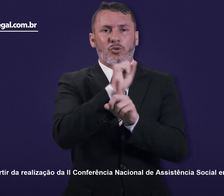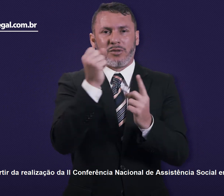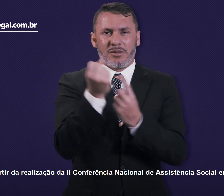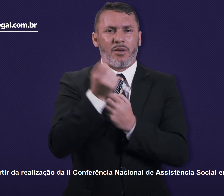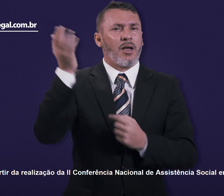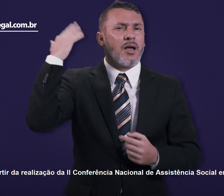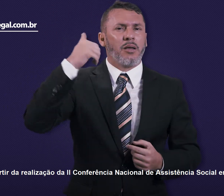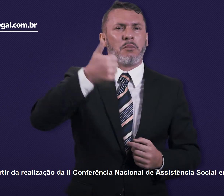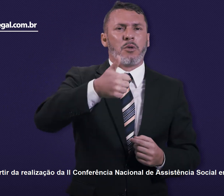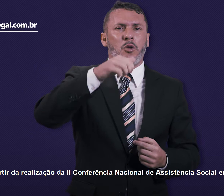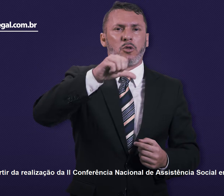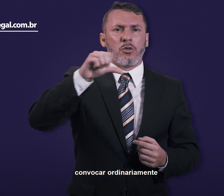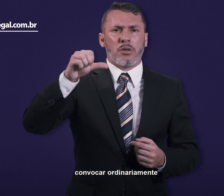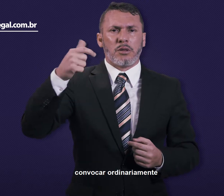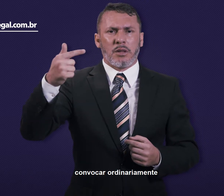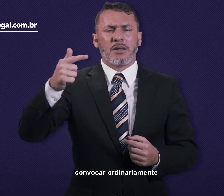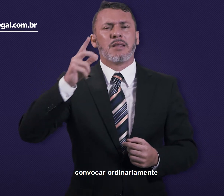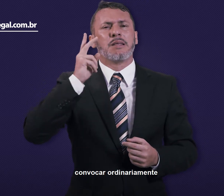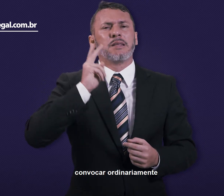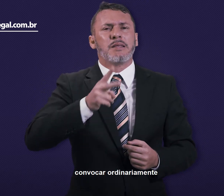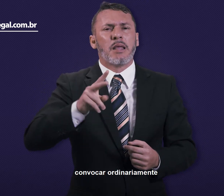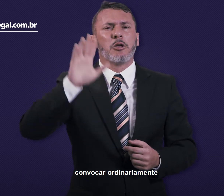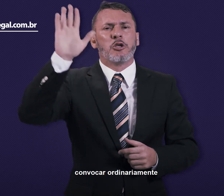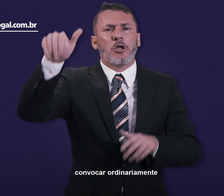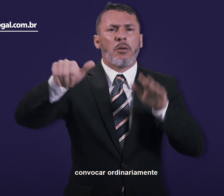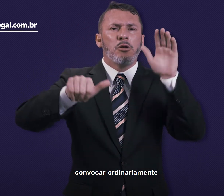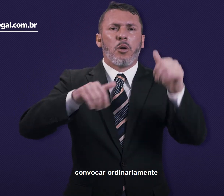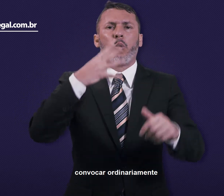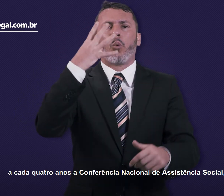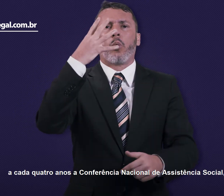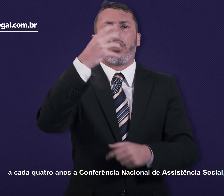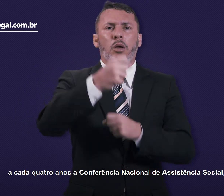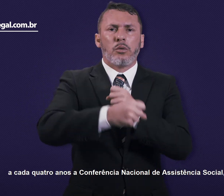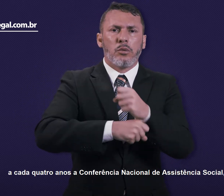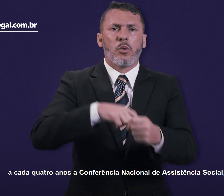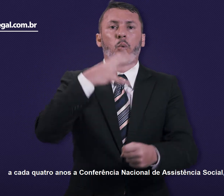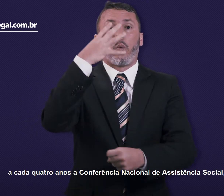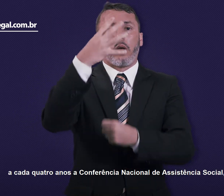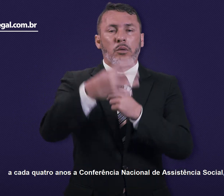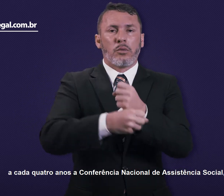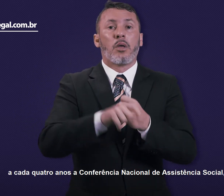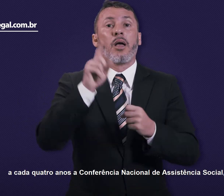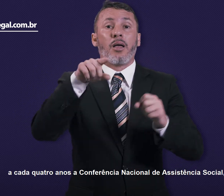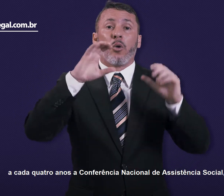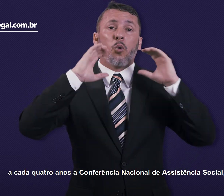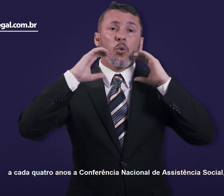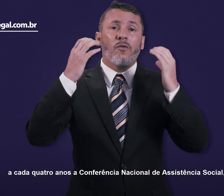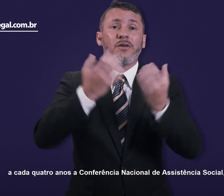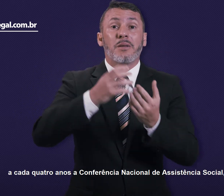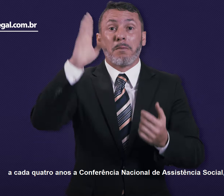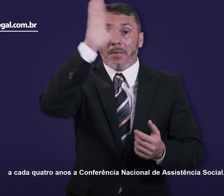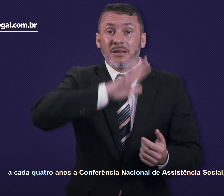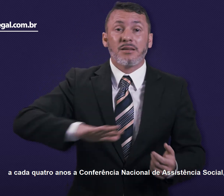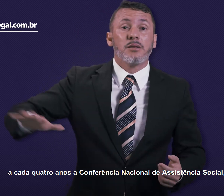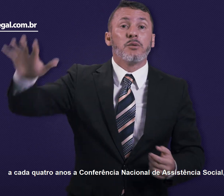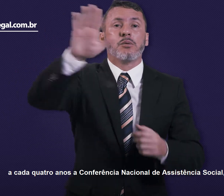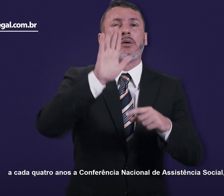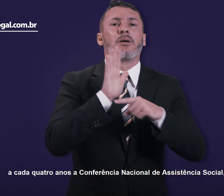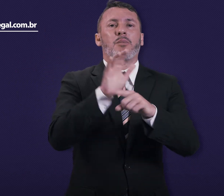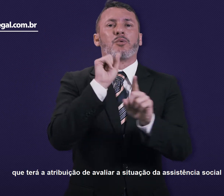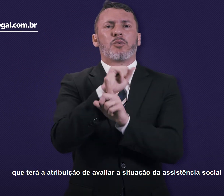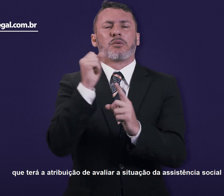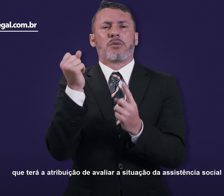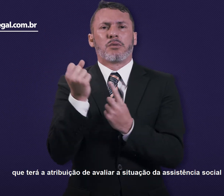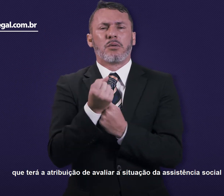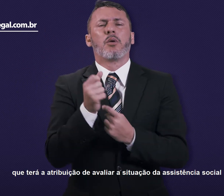em 1997, convocar ordinariamente a cada 4 anos a Conferência Nacional de Assistência